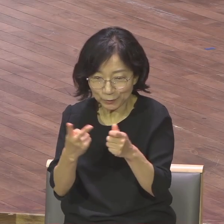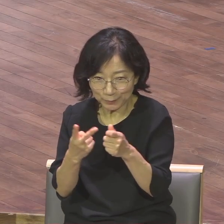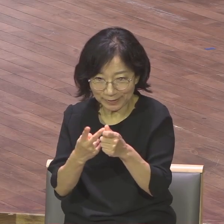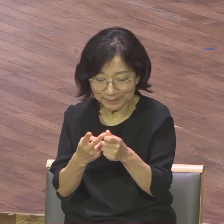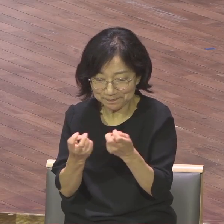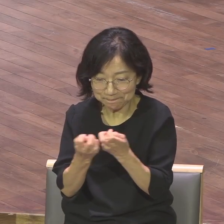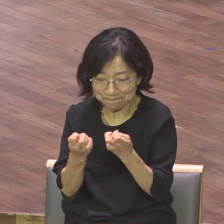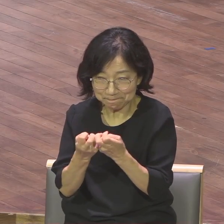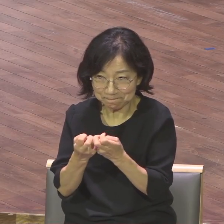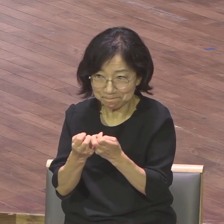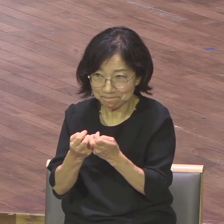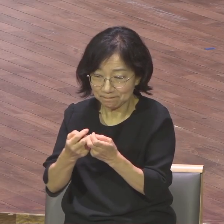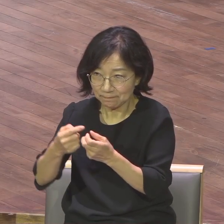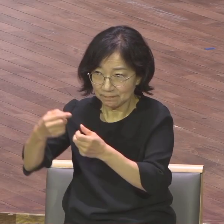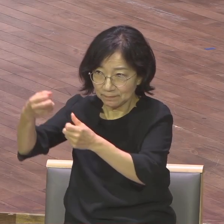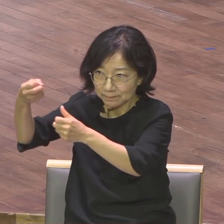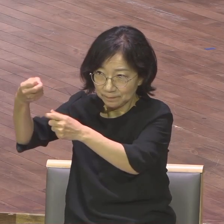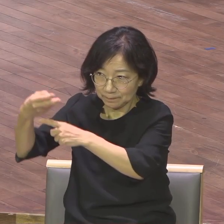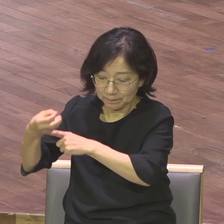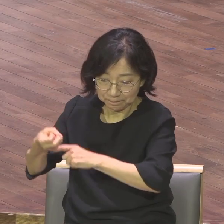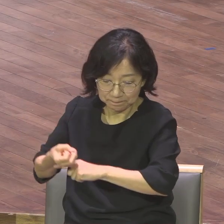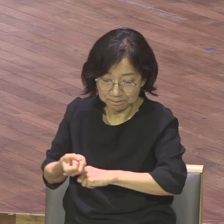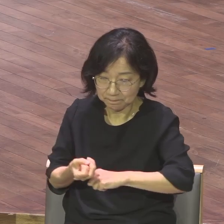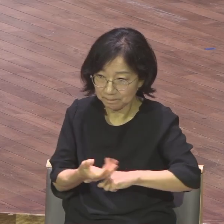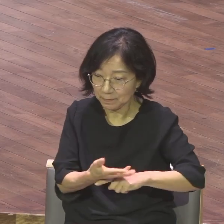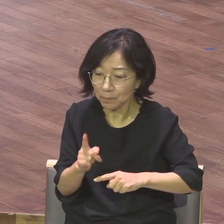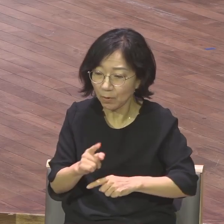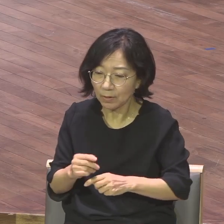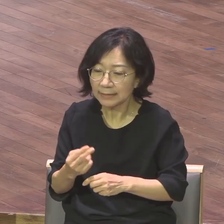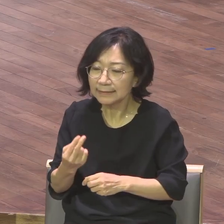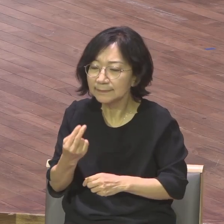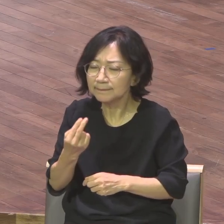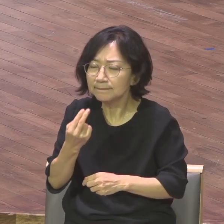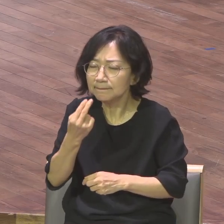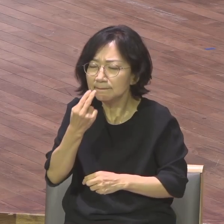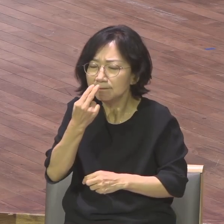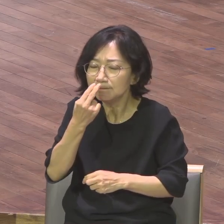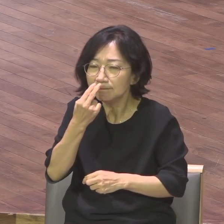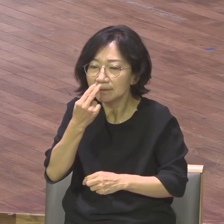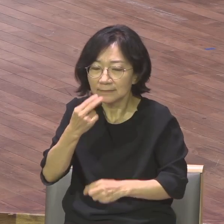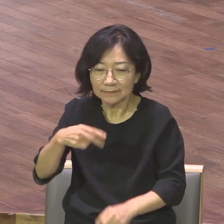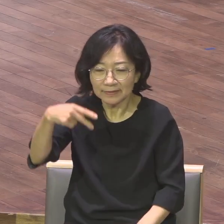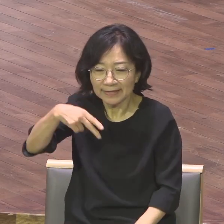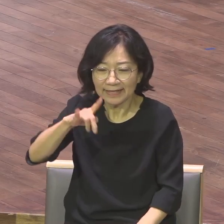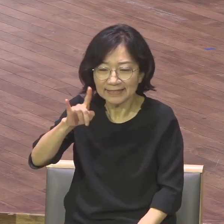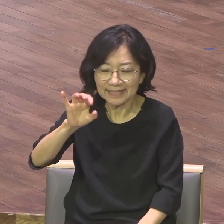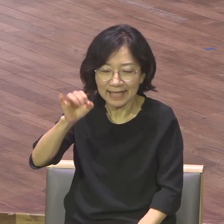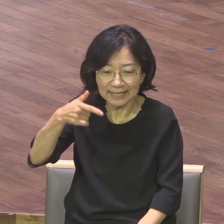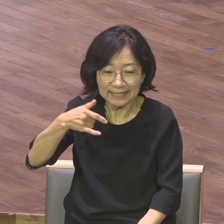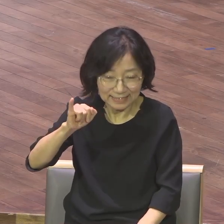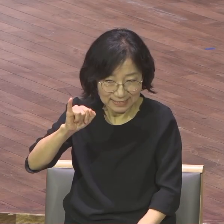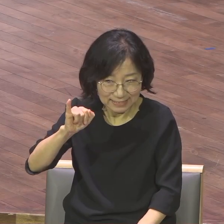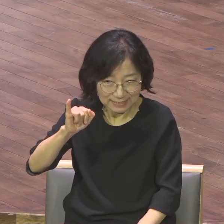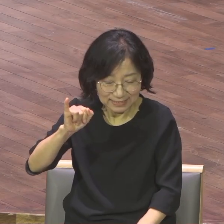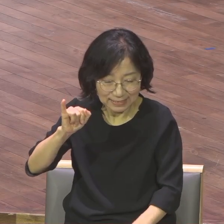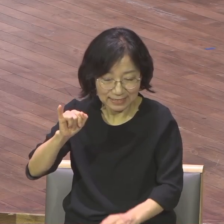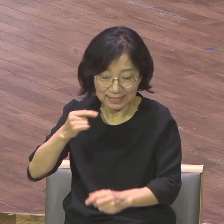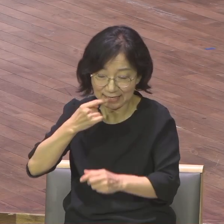전달됩니다. 그것은 생기를 향하여 또 대언합니다. 생기를 향하여. 9절을